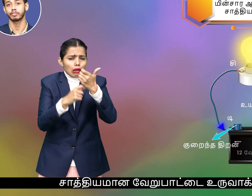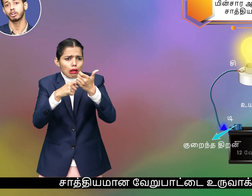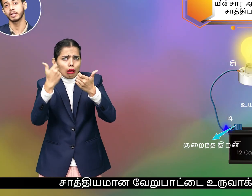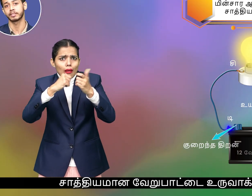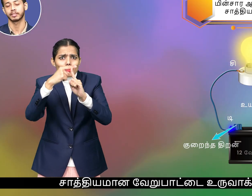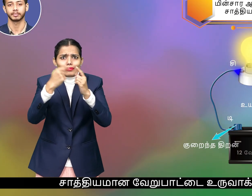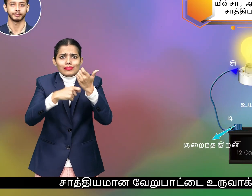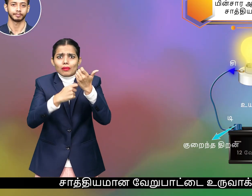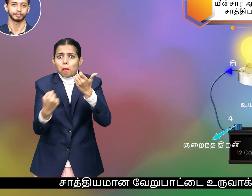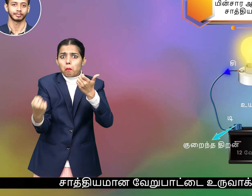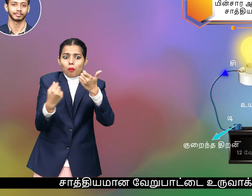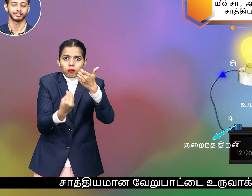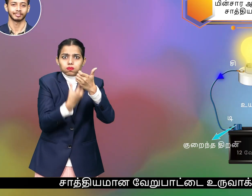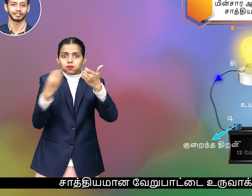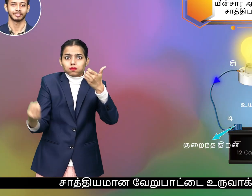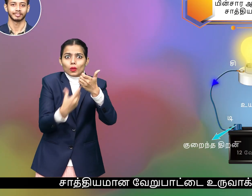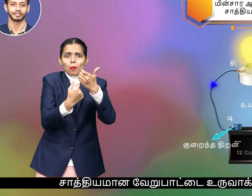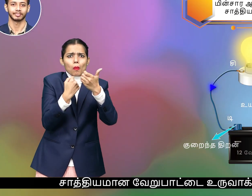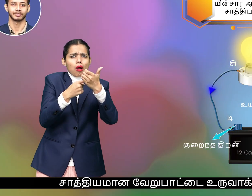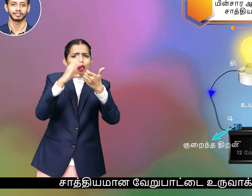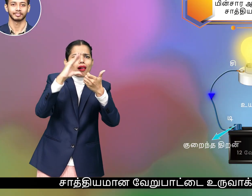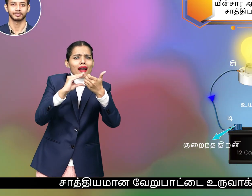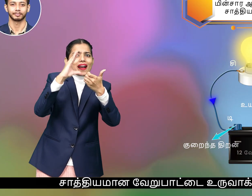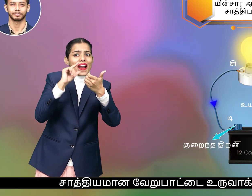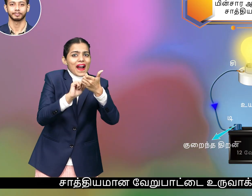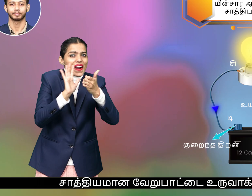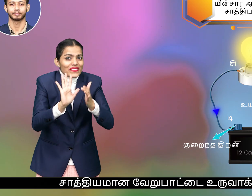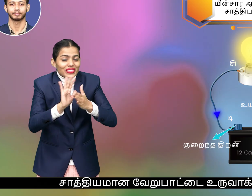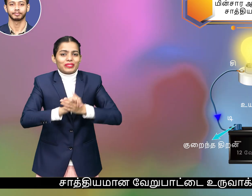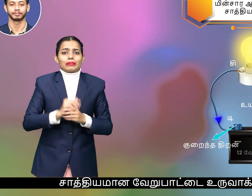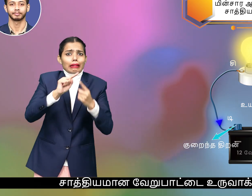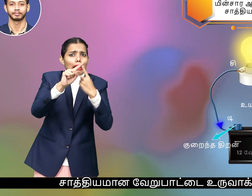கலத்தின் முனையங்கள் முழுவதும் மின்னழுத்தத்தை உருவாக்குகிறது.